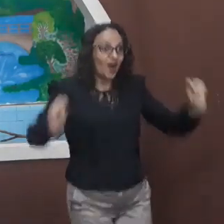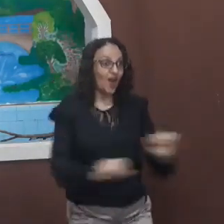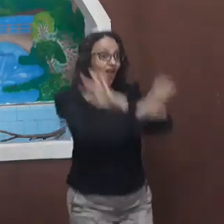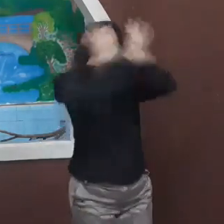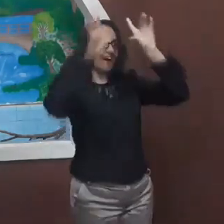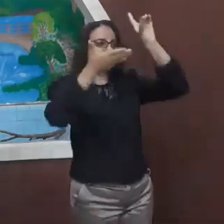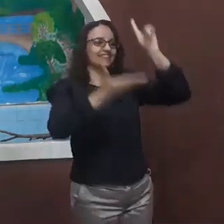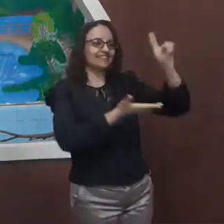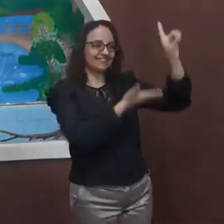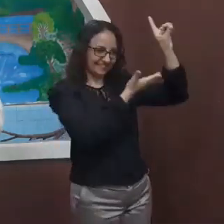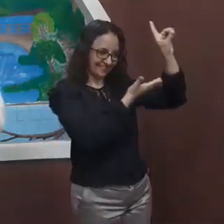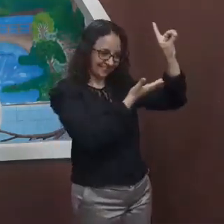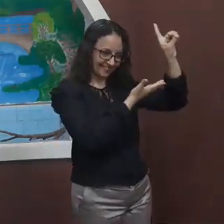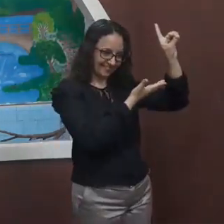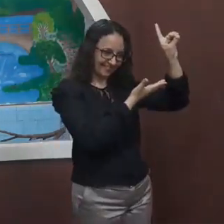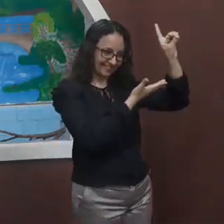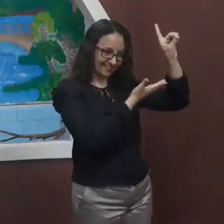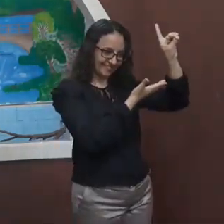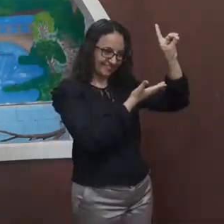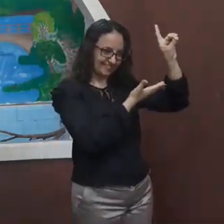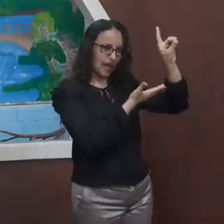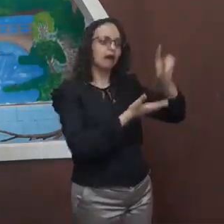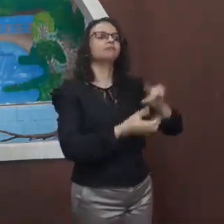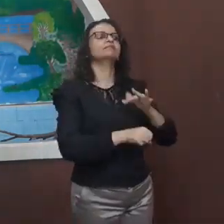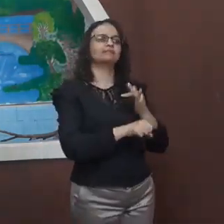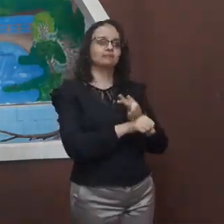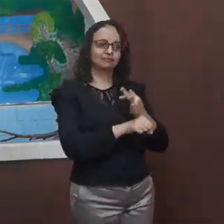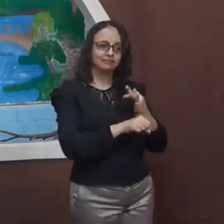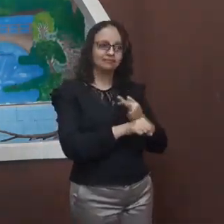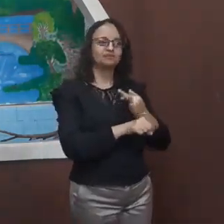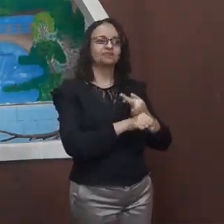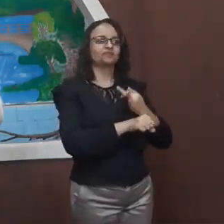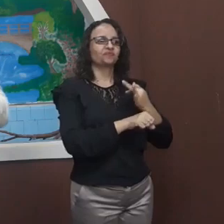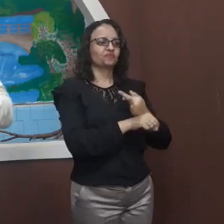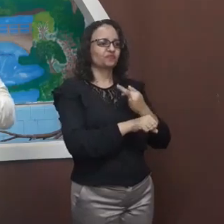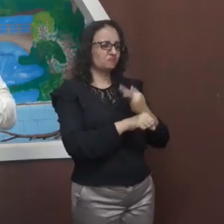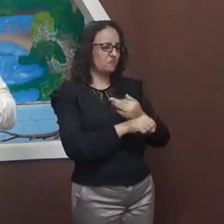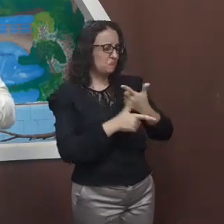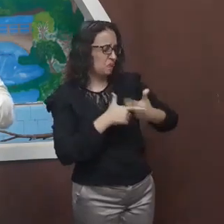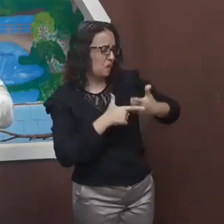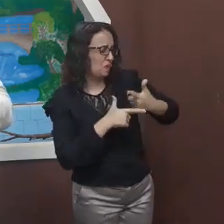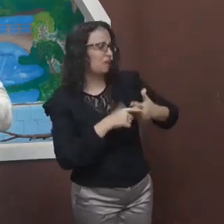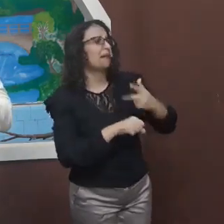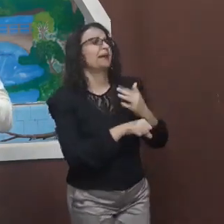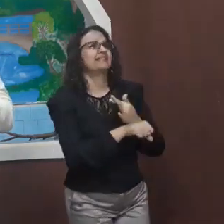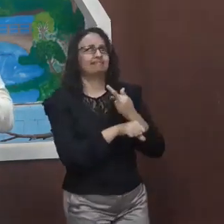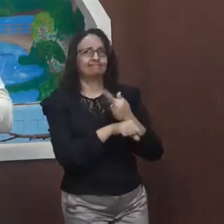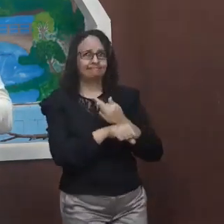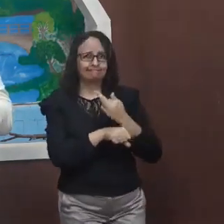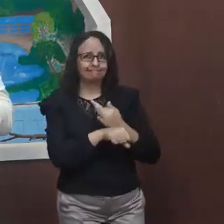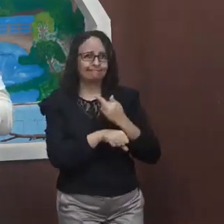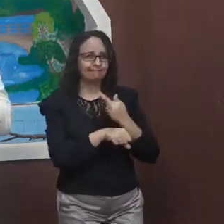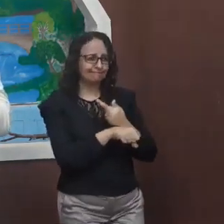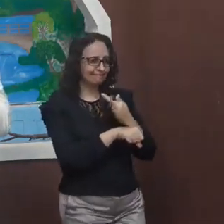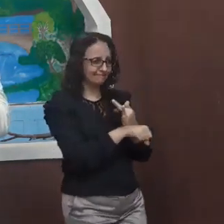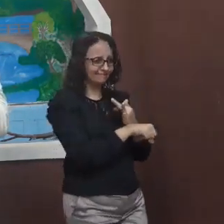a Deus. É isso aí, perseverou. Na provação